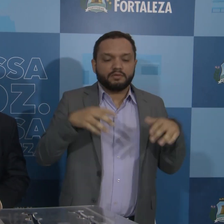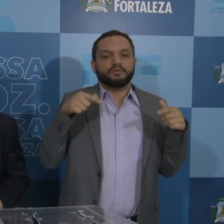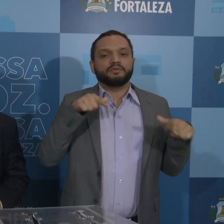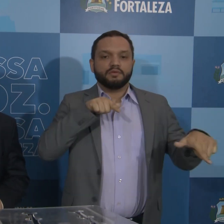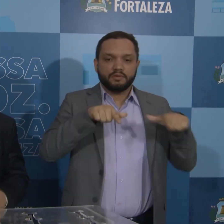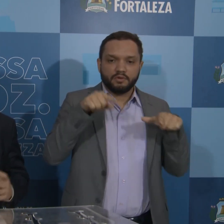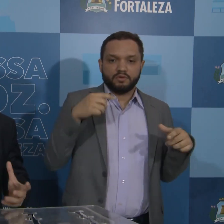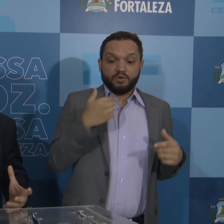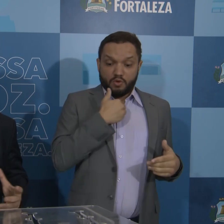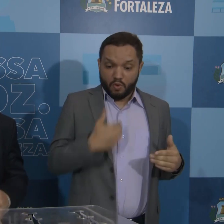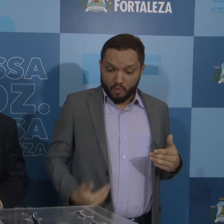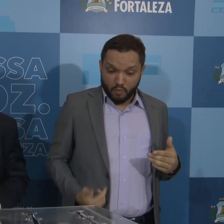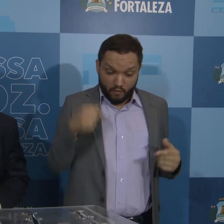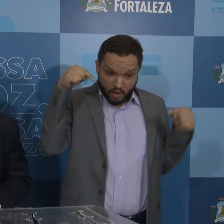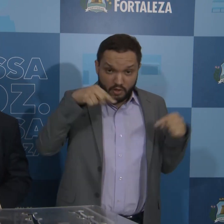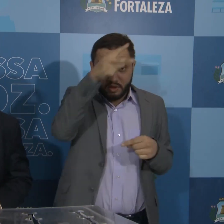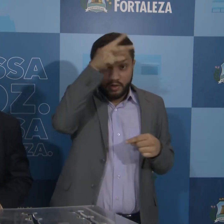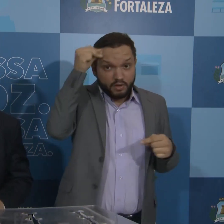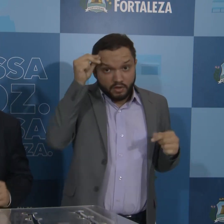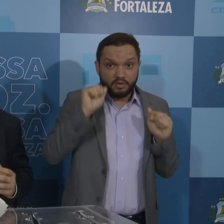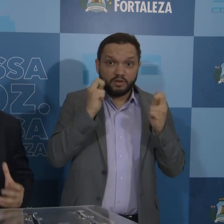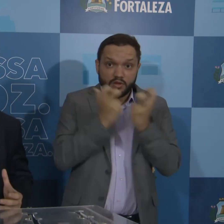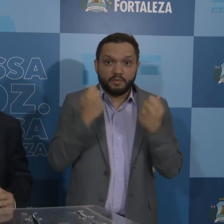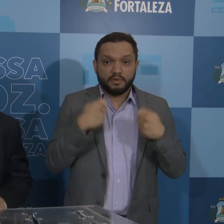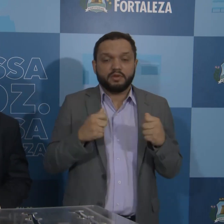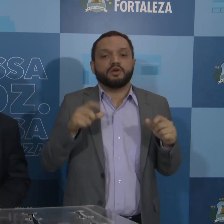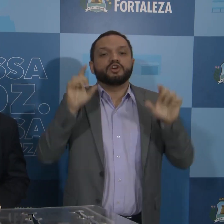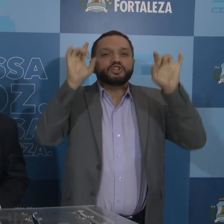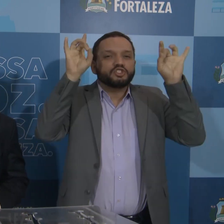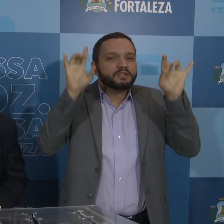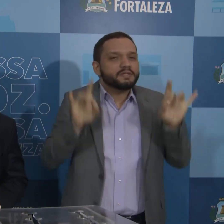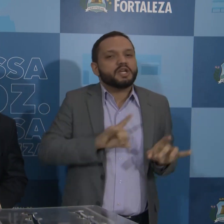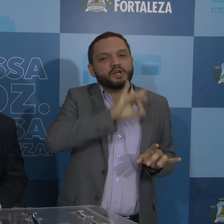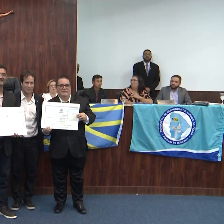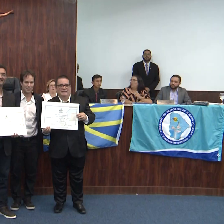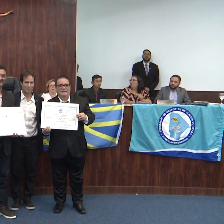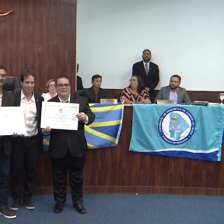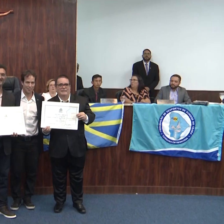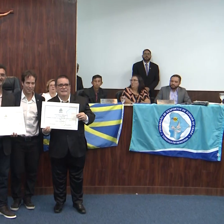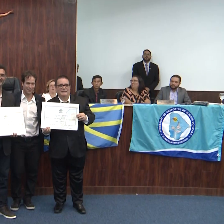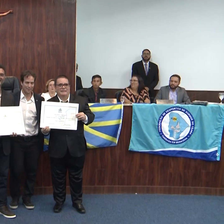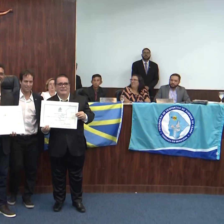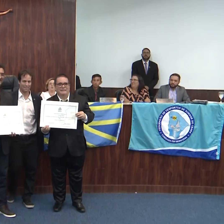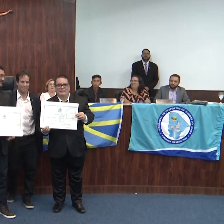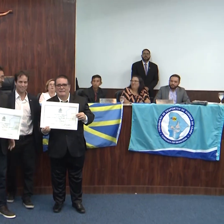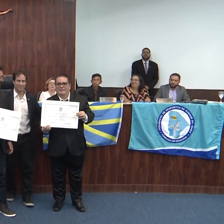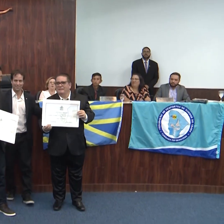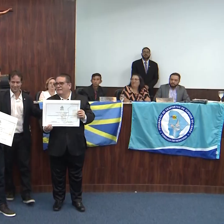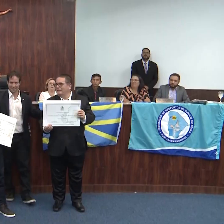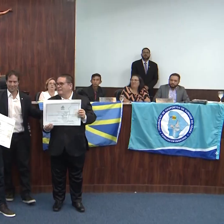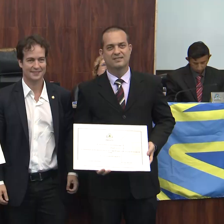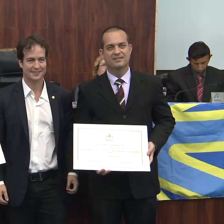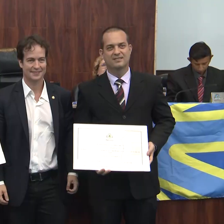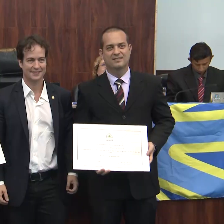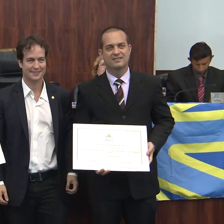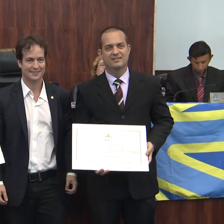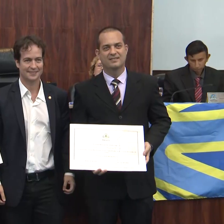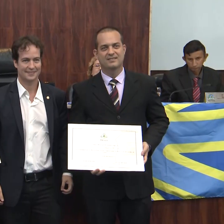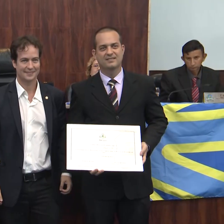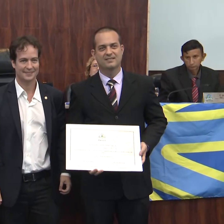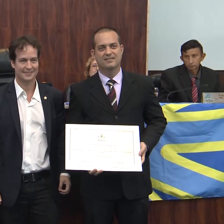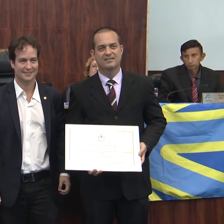do poder público aqui da Casa do Povo, não pode ser diferente. Então hoje é um dia muito especial, estou muito feliz por esse dia. Fundada no dia 30 de abril de